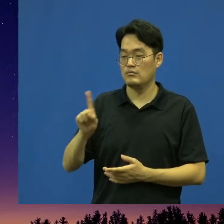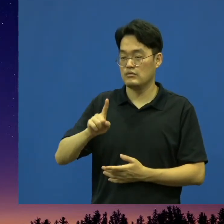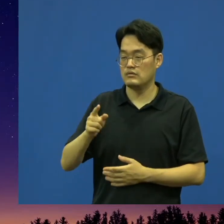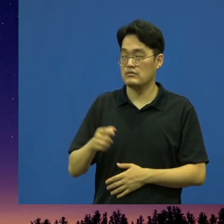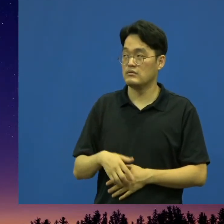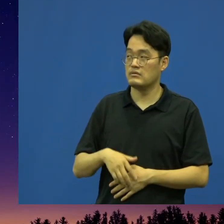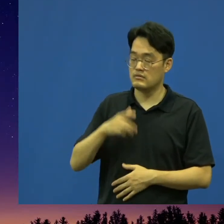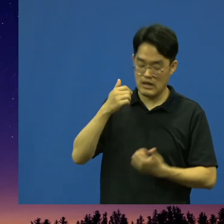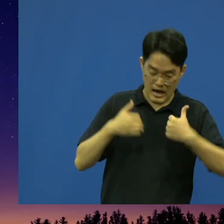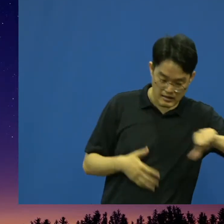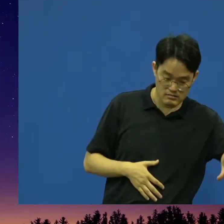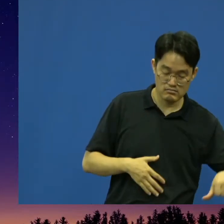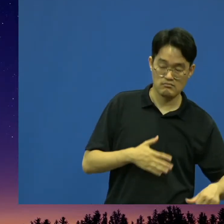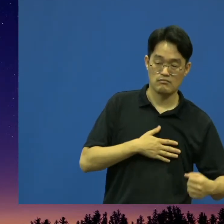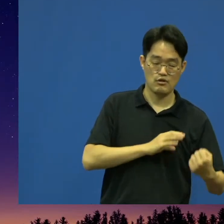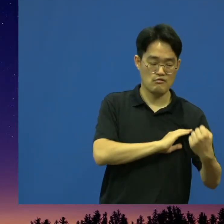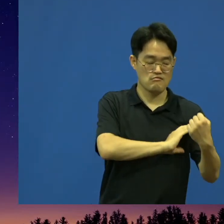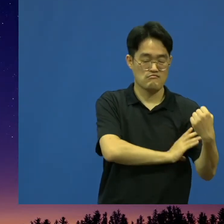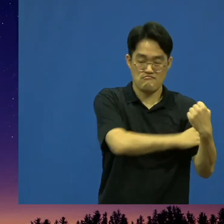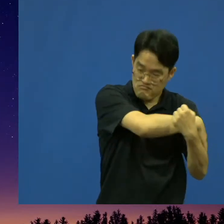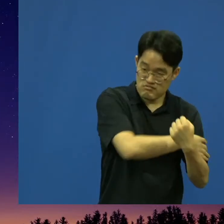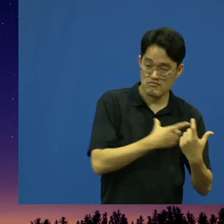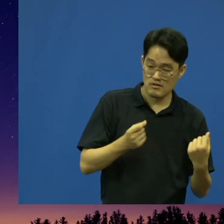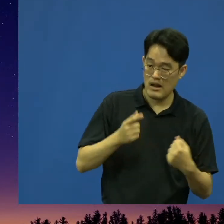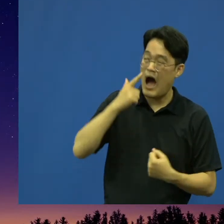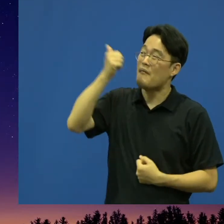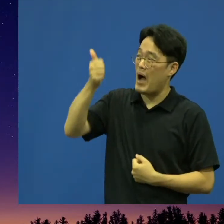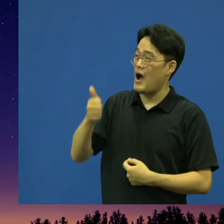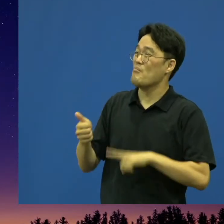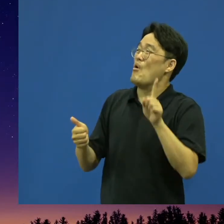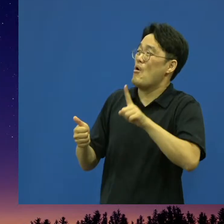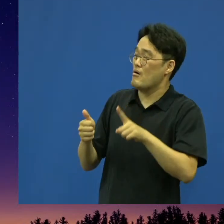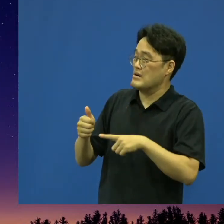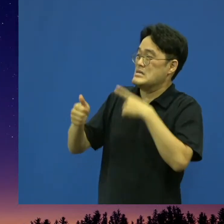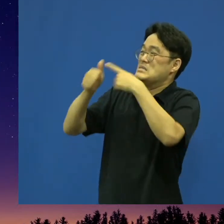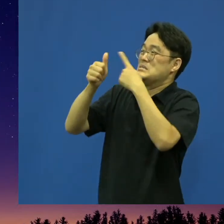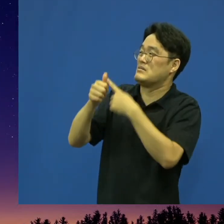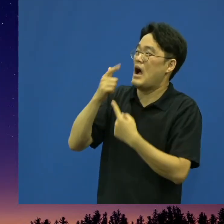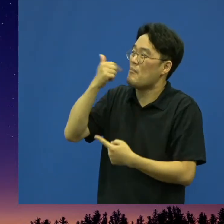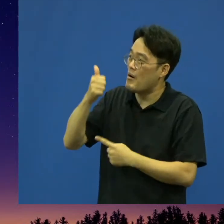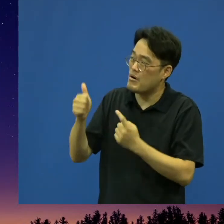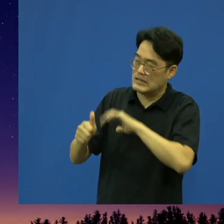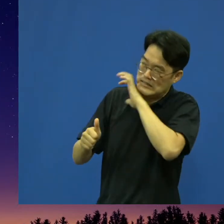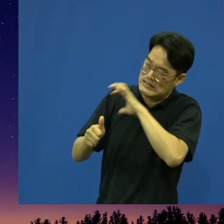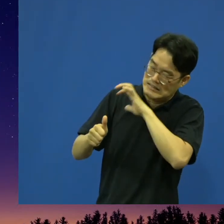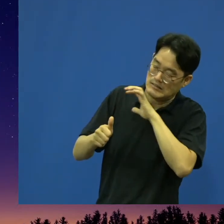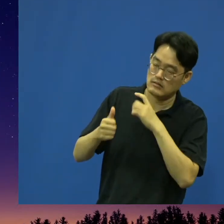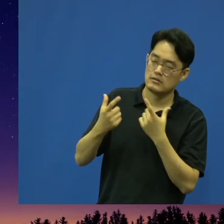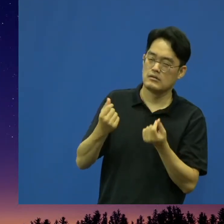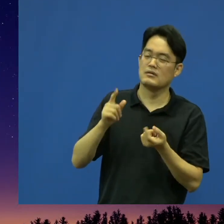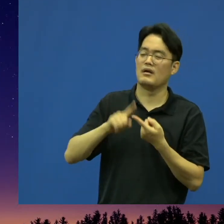것처럼 그냥 아버지한테 이 말 저 말 했던 게 한 번씩 그렇게 짠하니 아파요.